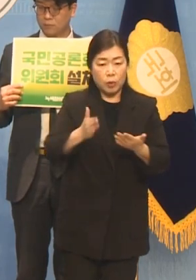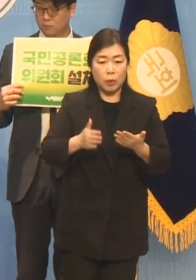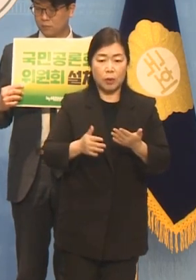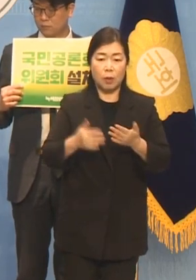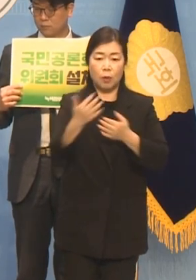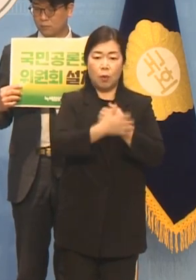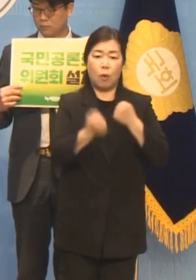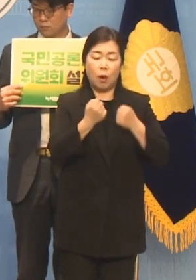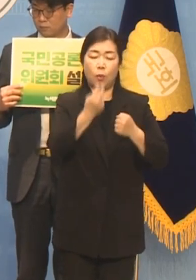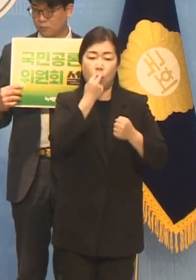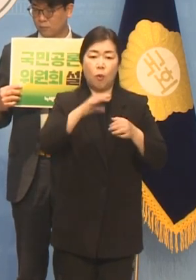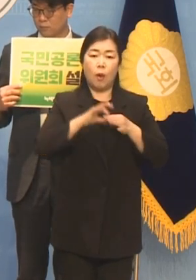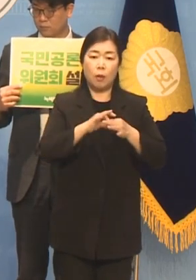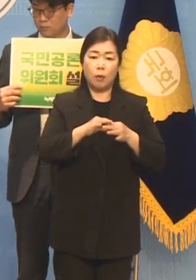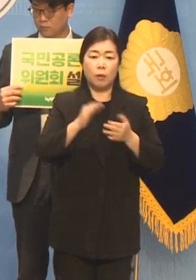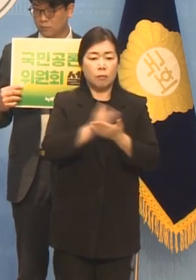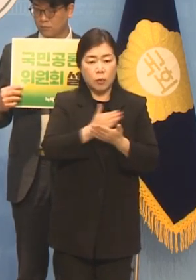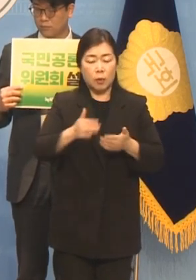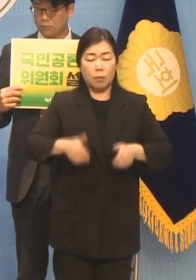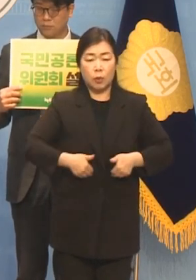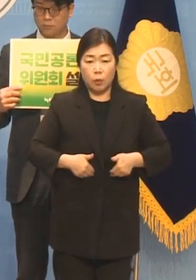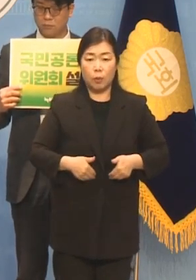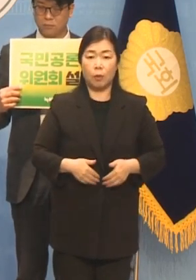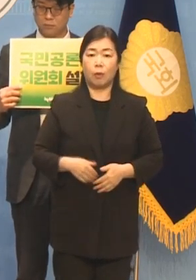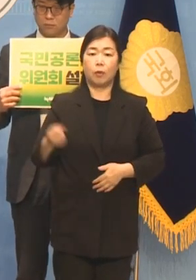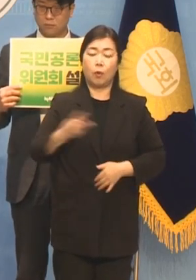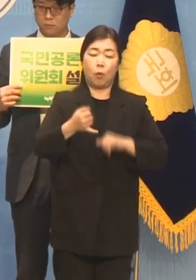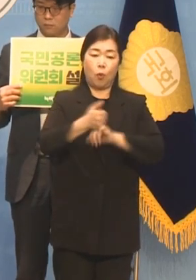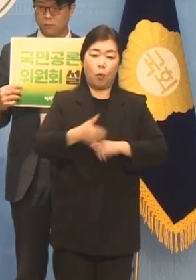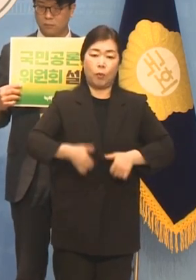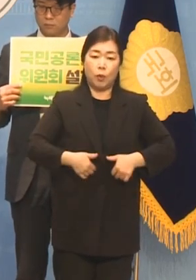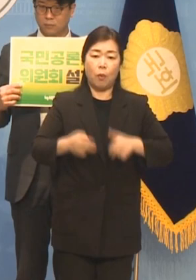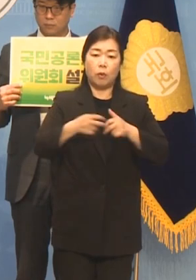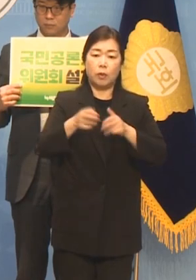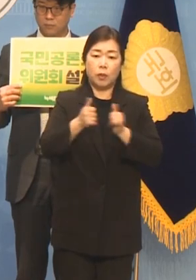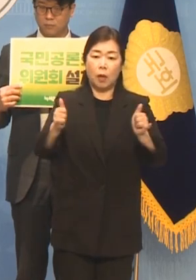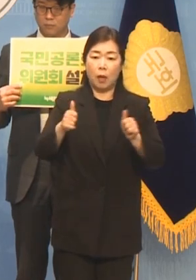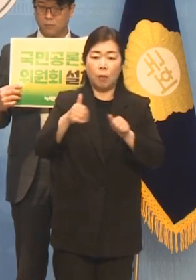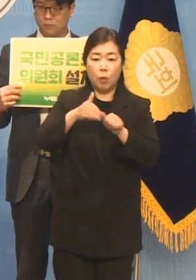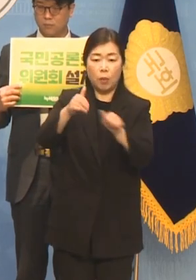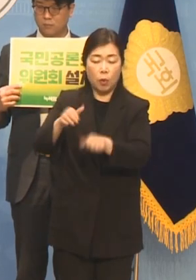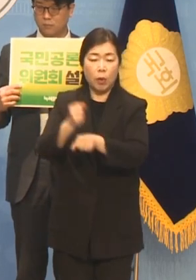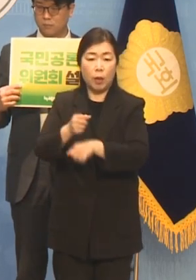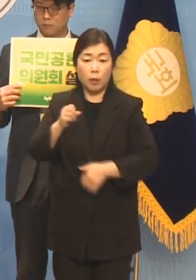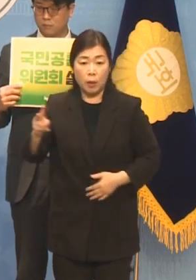공공의대 설립해서 공공 필수 분야에 일할 수 있는 의사를 배치해야